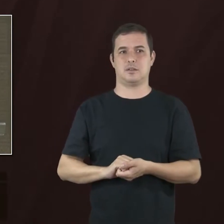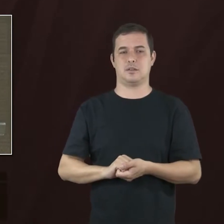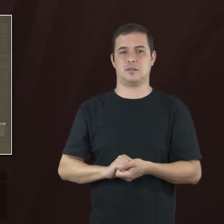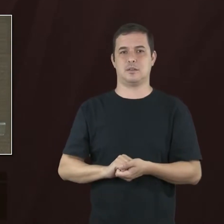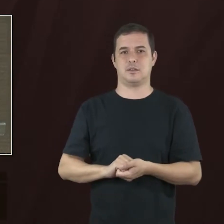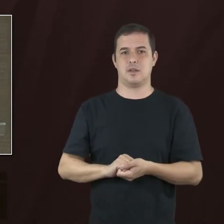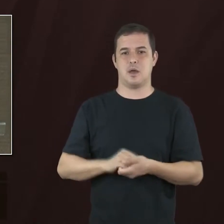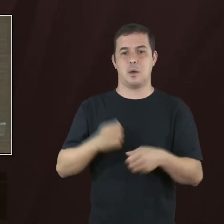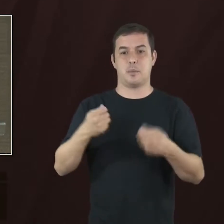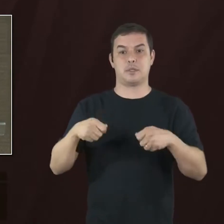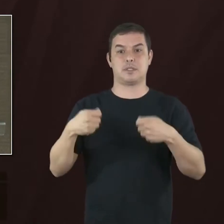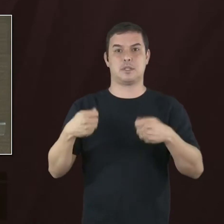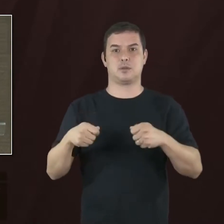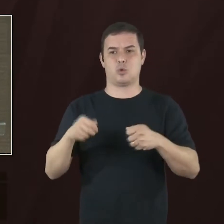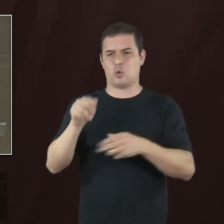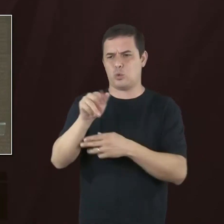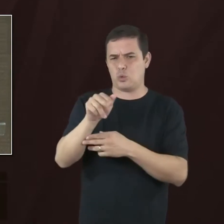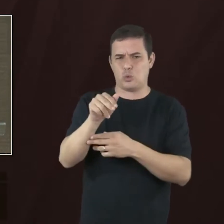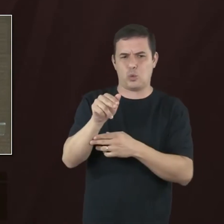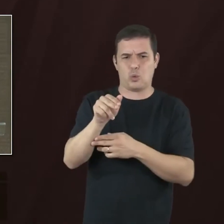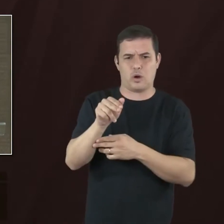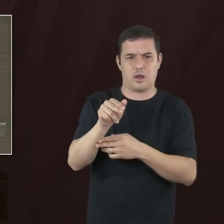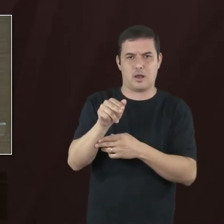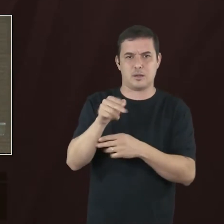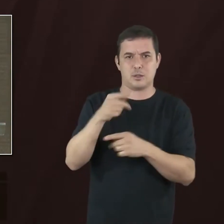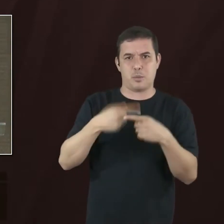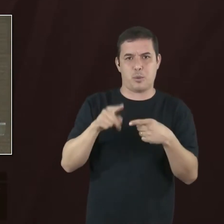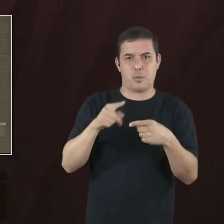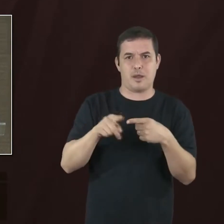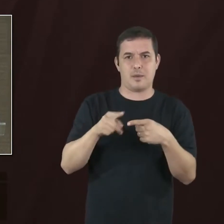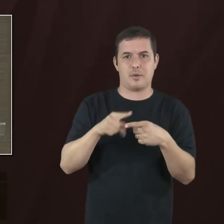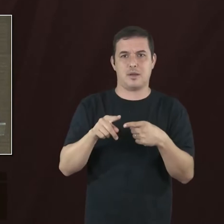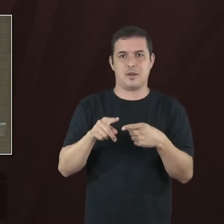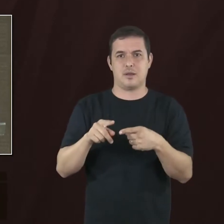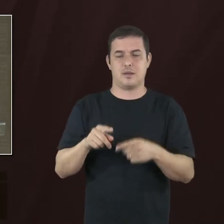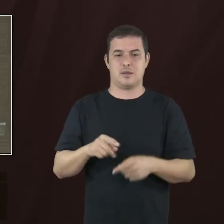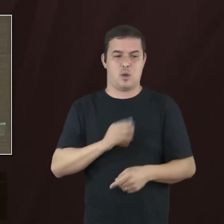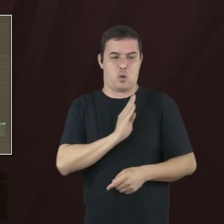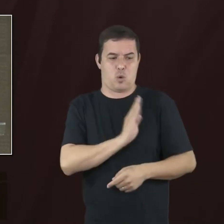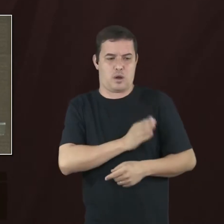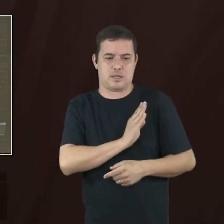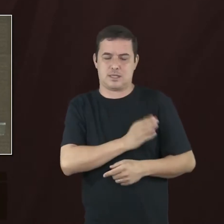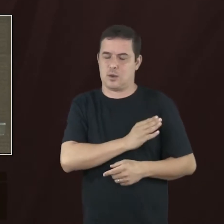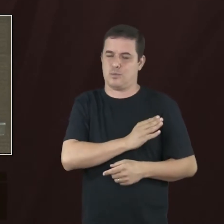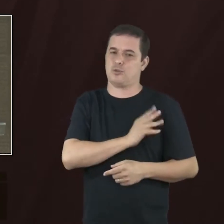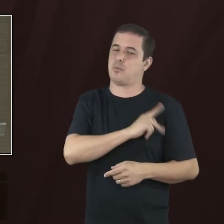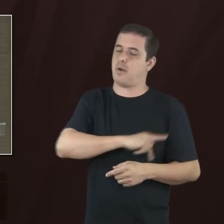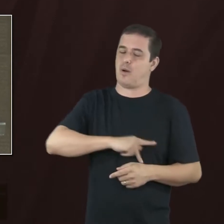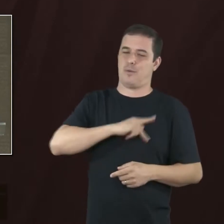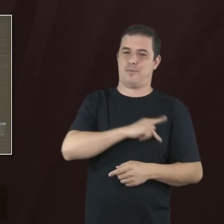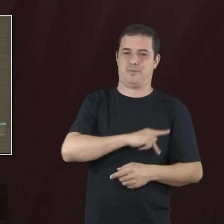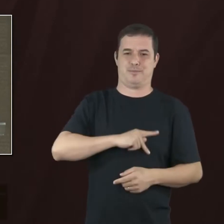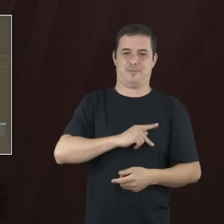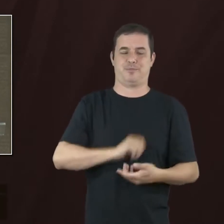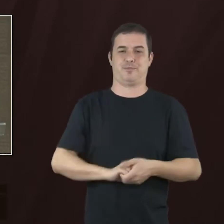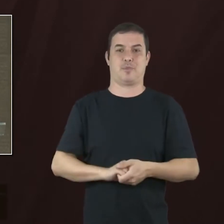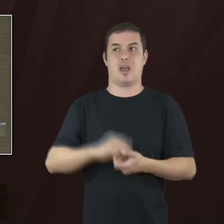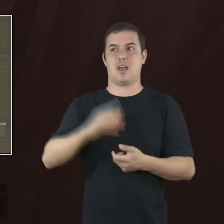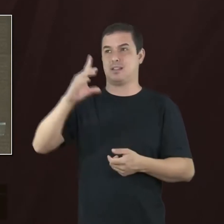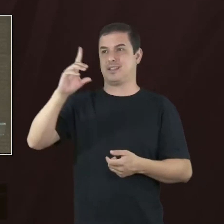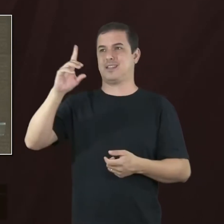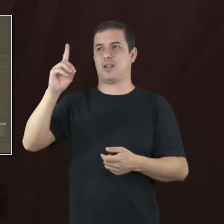igreja. Não, ele nunca teve esse problema no coração. Deus disto é testemunha. Também jamais